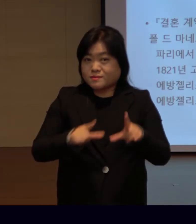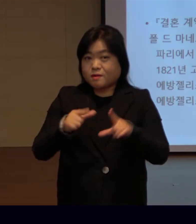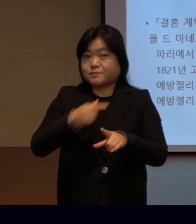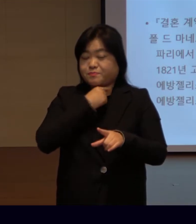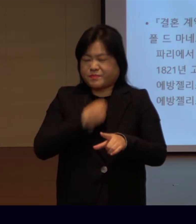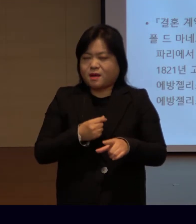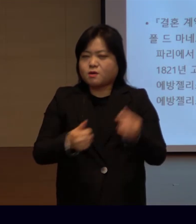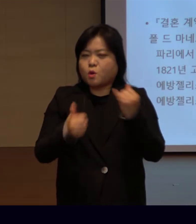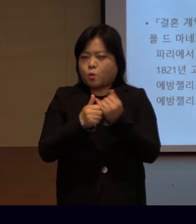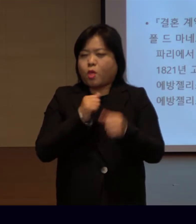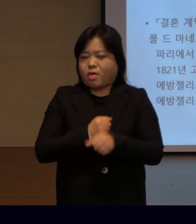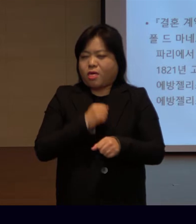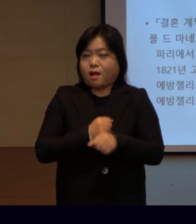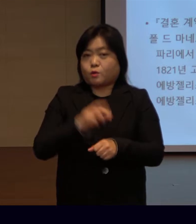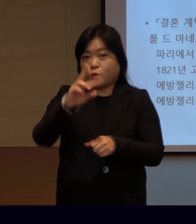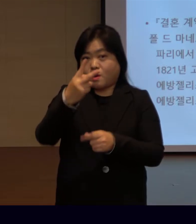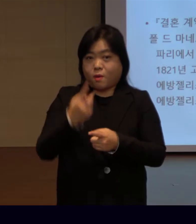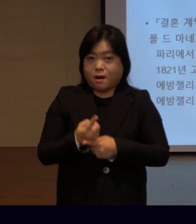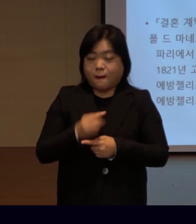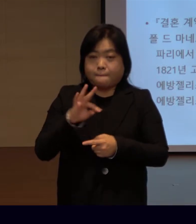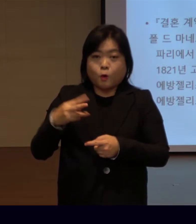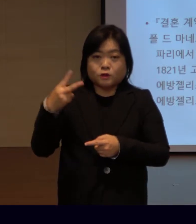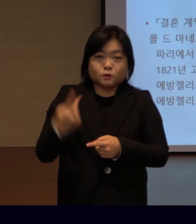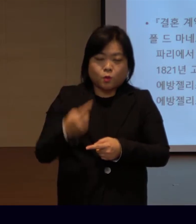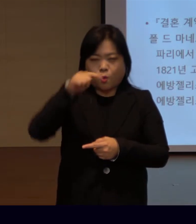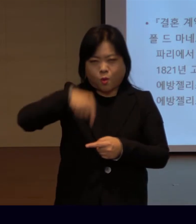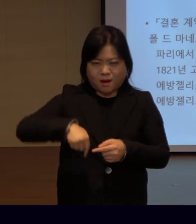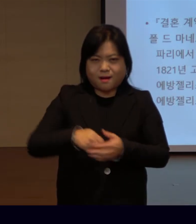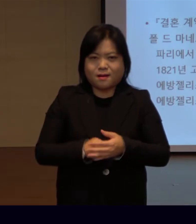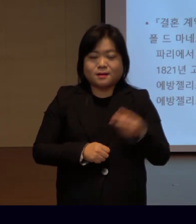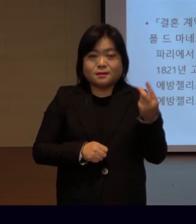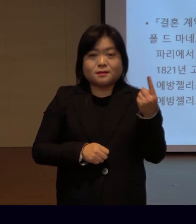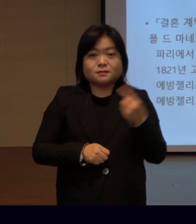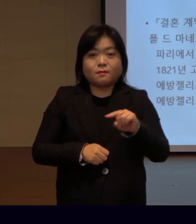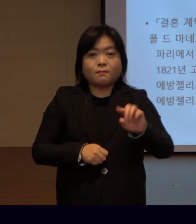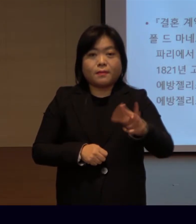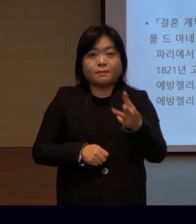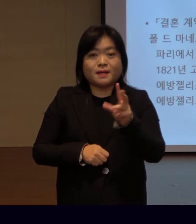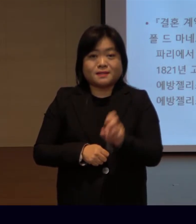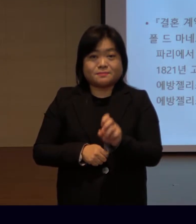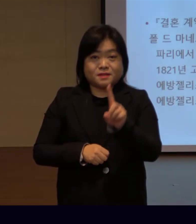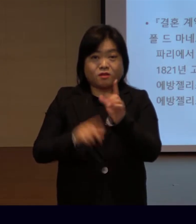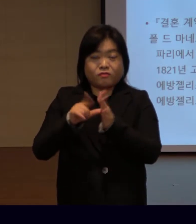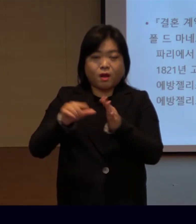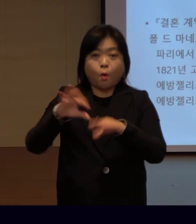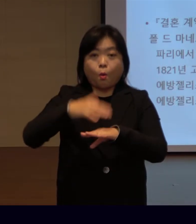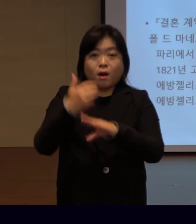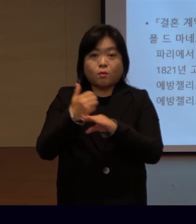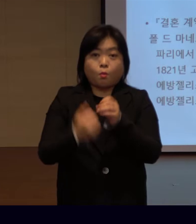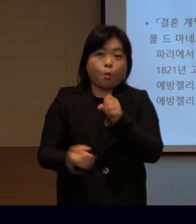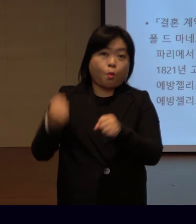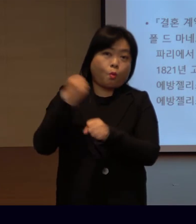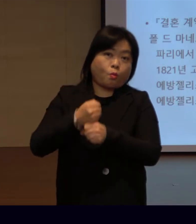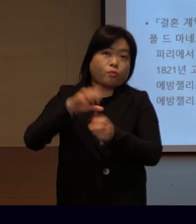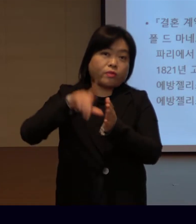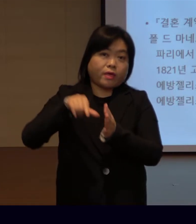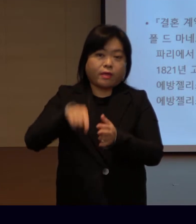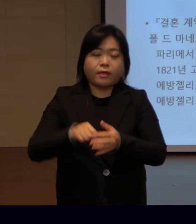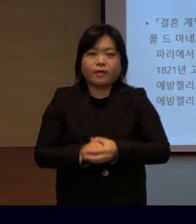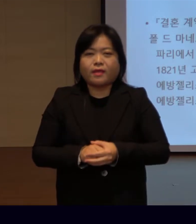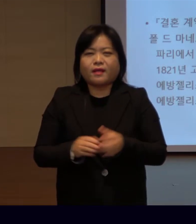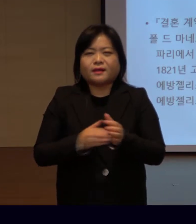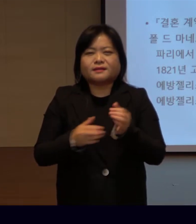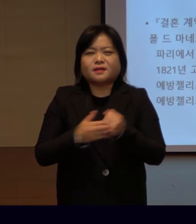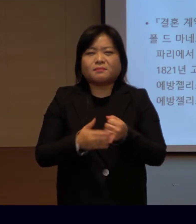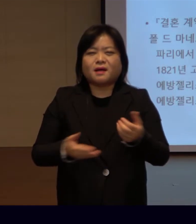결혼도 해야겠지 물론 하고 이제 보르도에 정착을 합니다. 1821년이면 왕정복고 시절이에요.